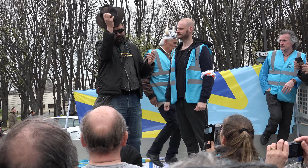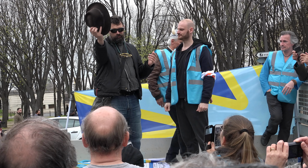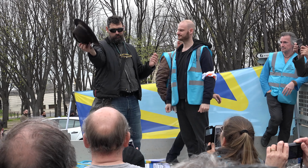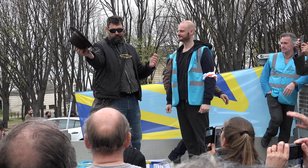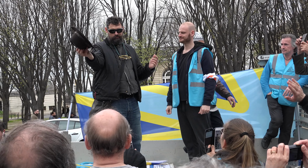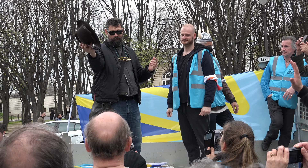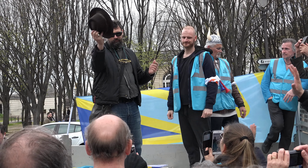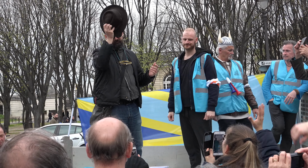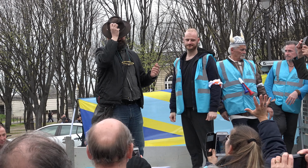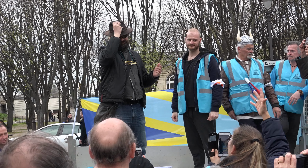Bonsoir à tous.